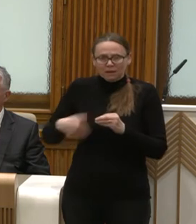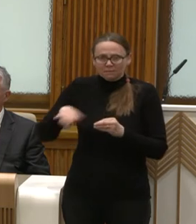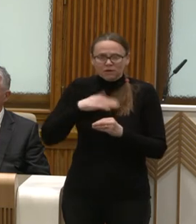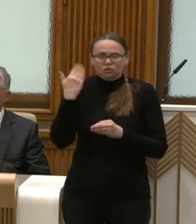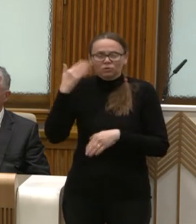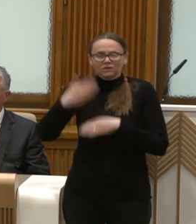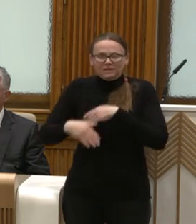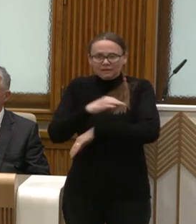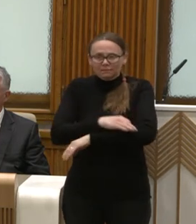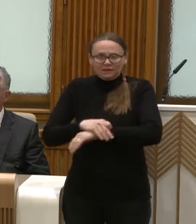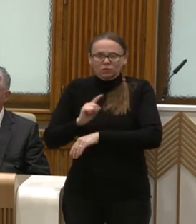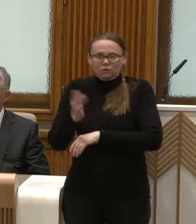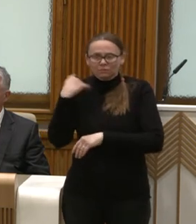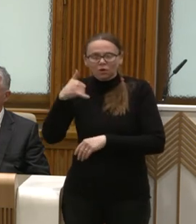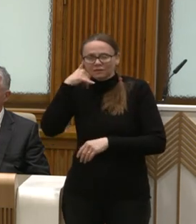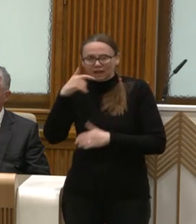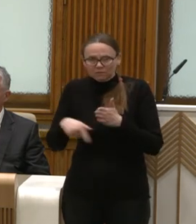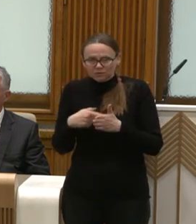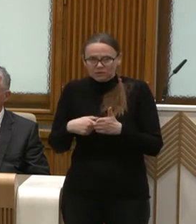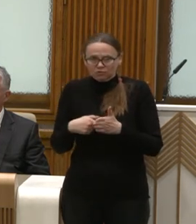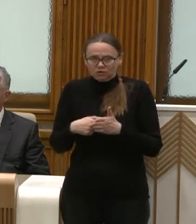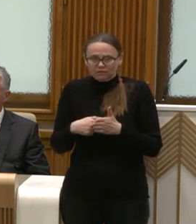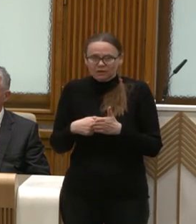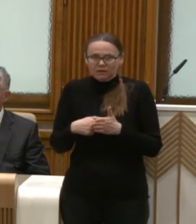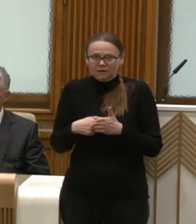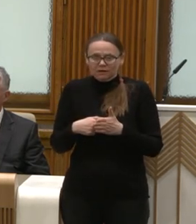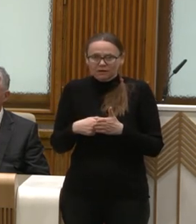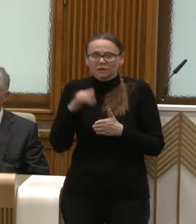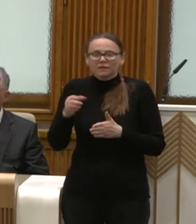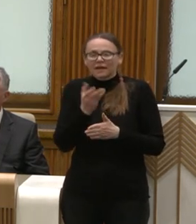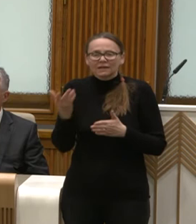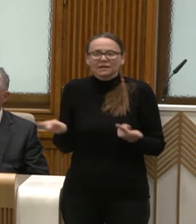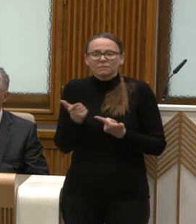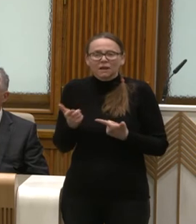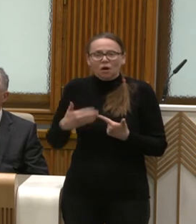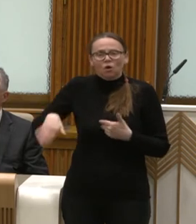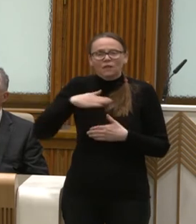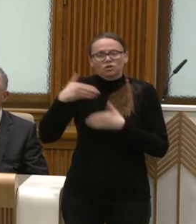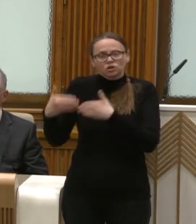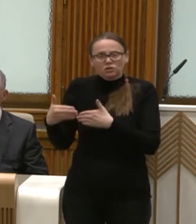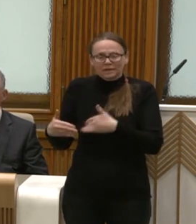zadnjem tednu ni bilo telefonskih številk, v glavnem, na katere bi lahko naši sosedje klicali.